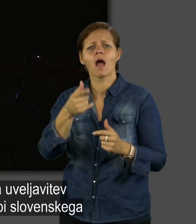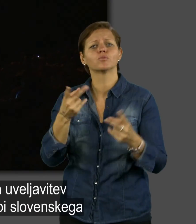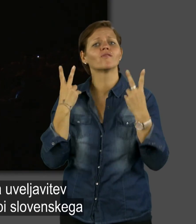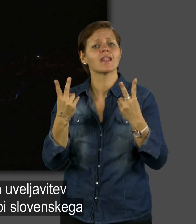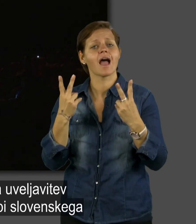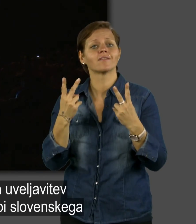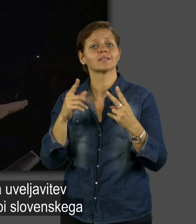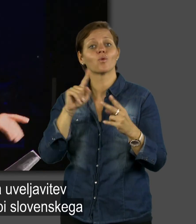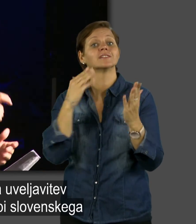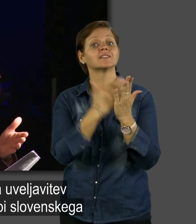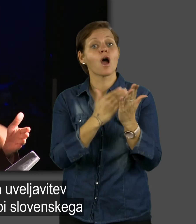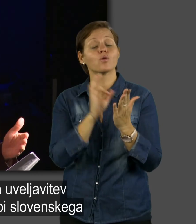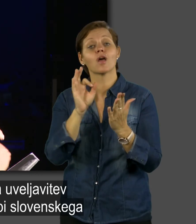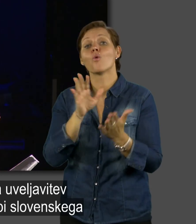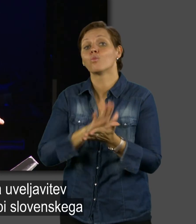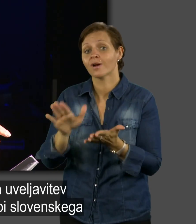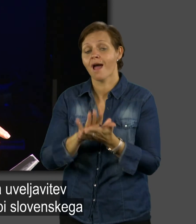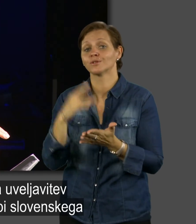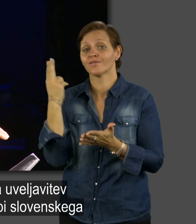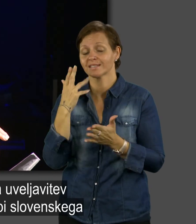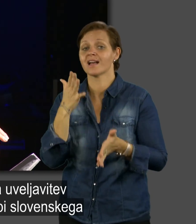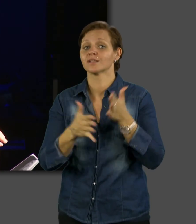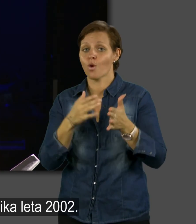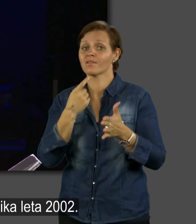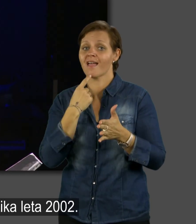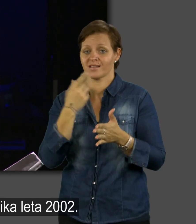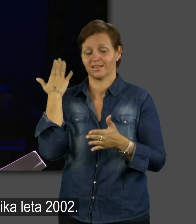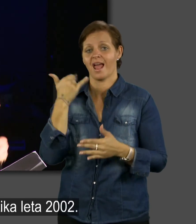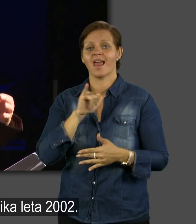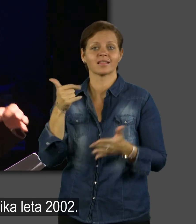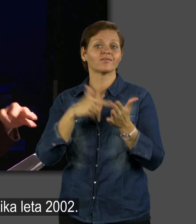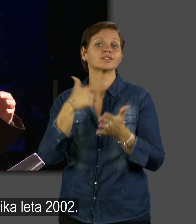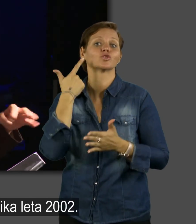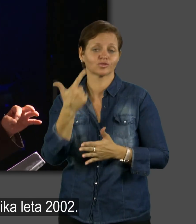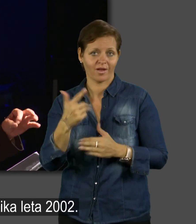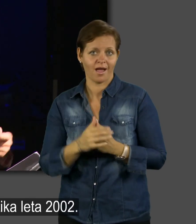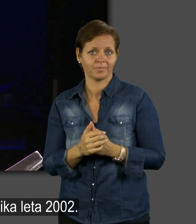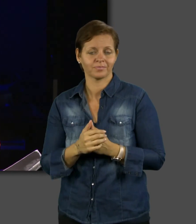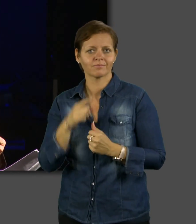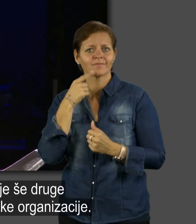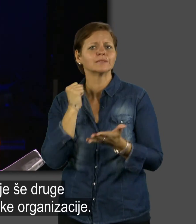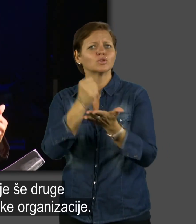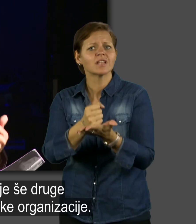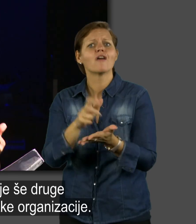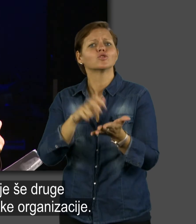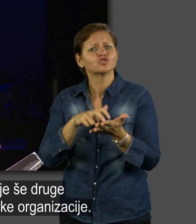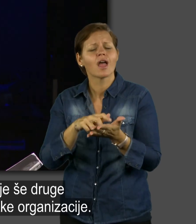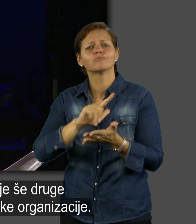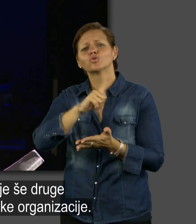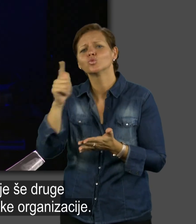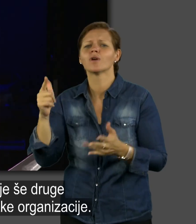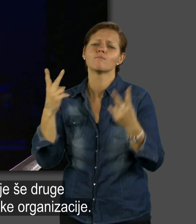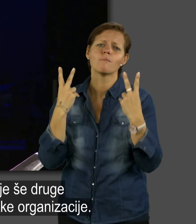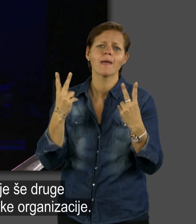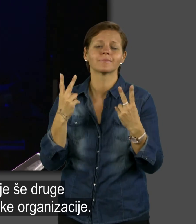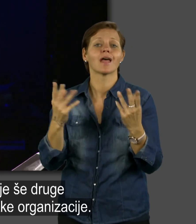Ključna je bila uveljavitev zakona o uporabi slovenskega znakovnega jezika leta 2002. Izpostavil